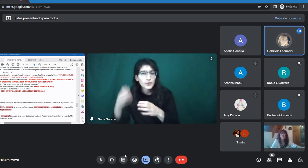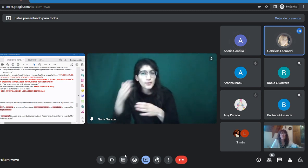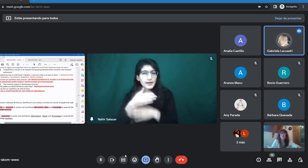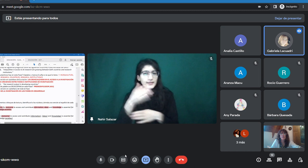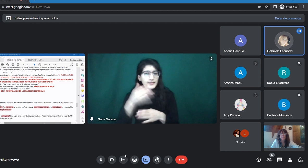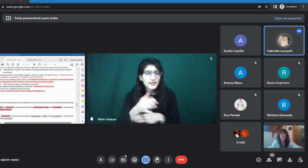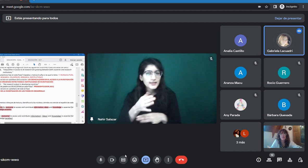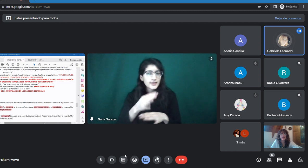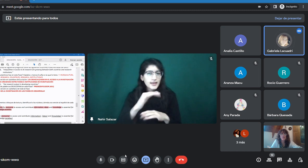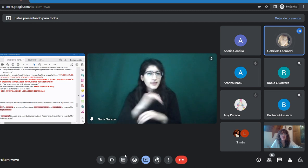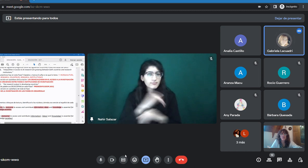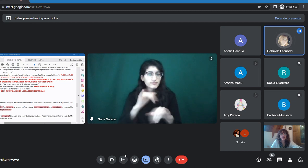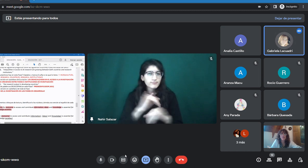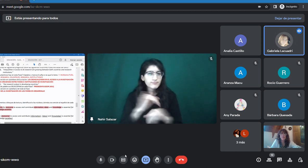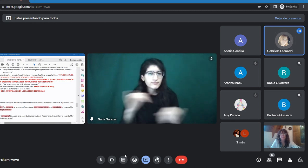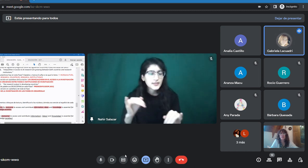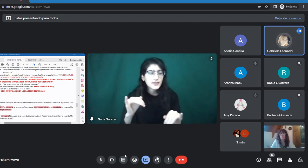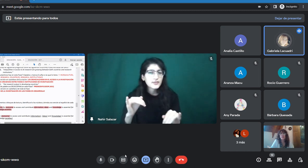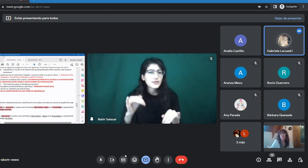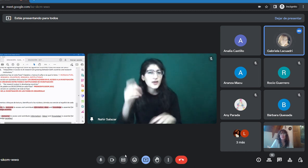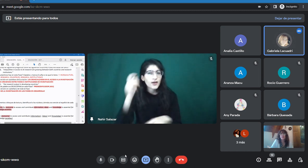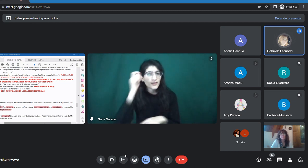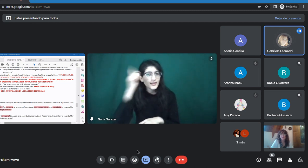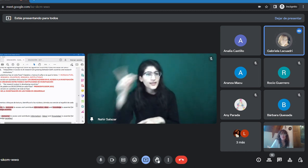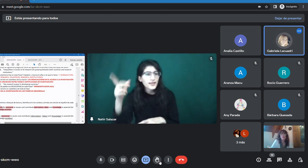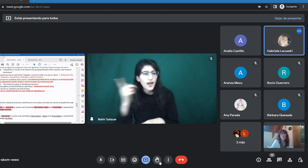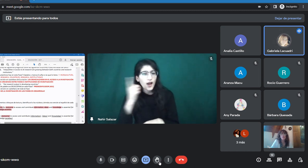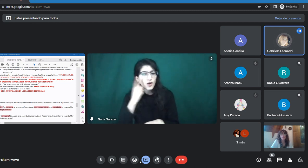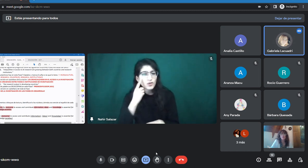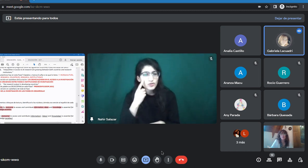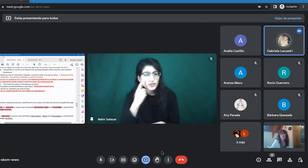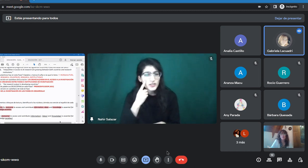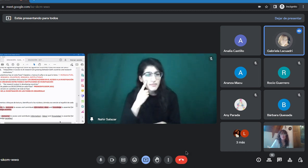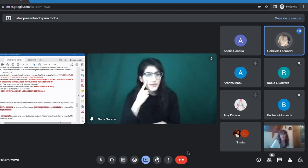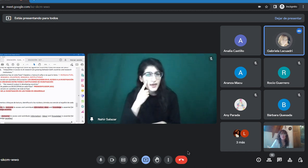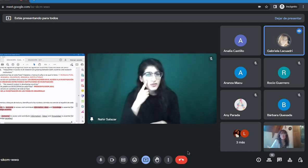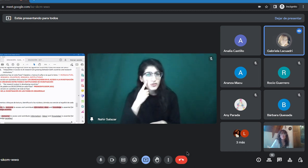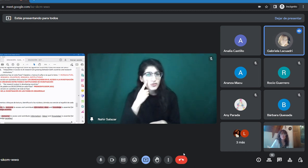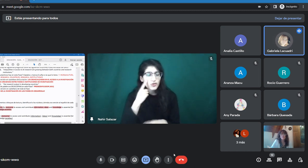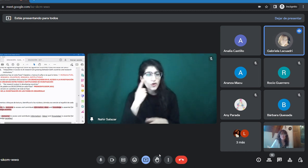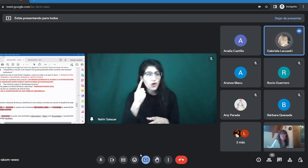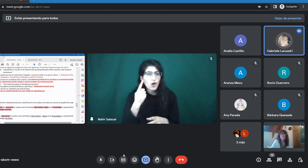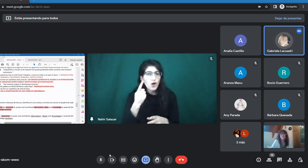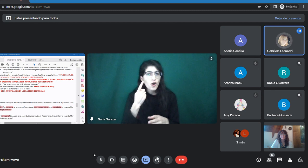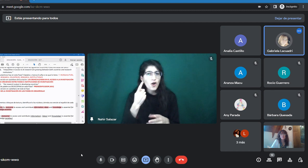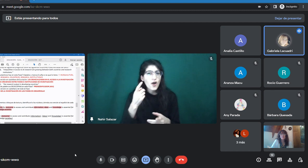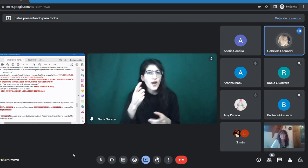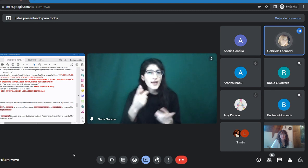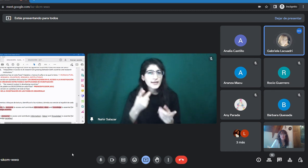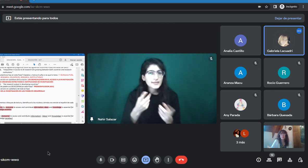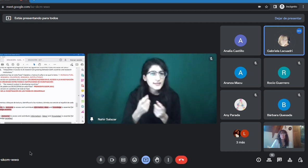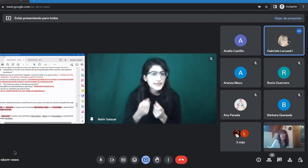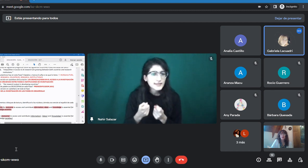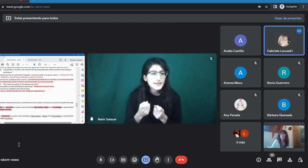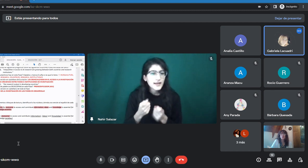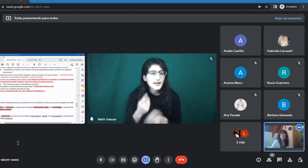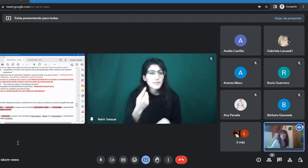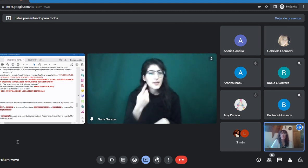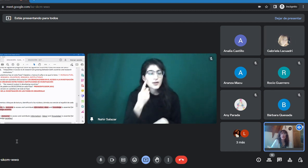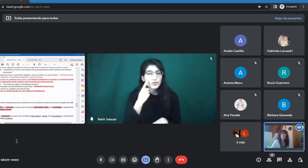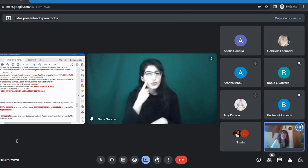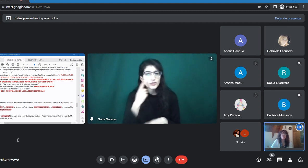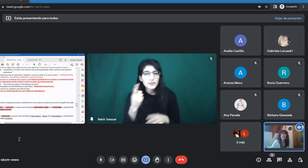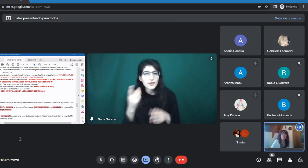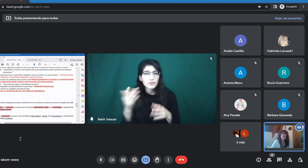información, ideas y conocimiento es esencial para las sociedades de conocimiento inclusivo. Bien, entonces decimos